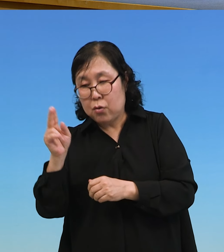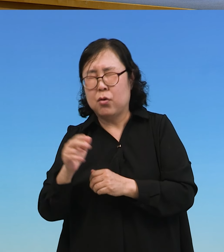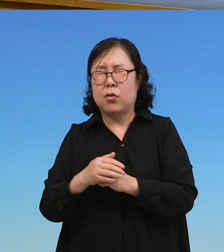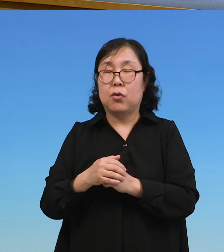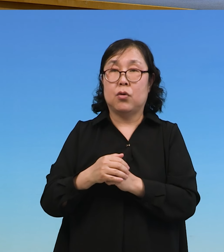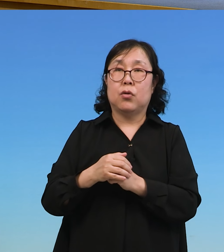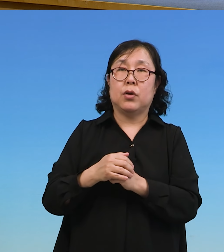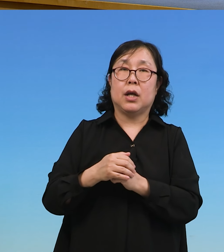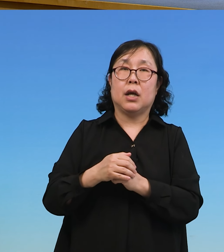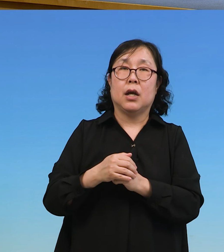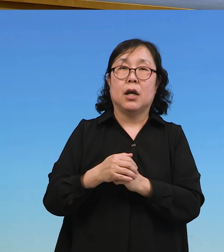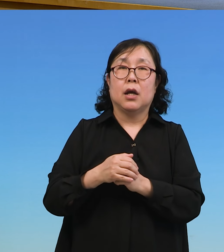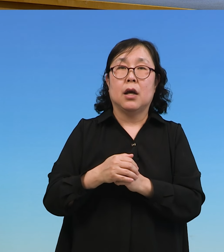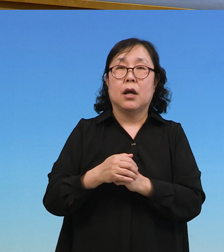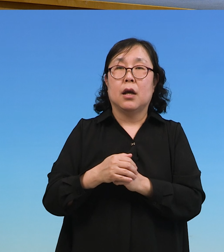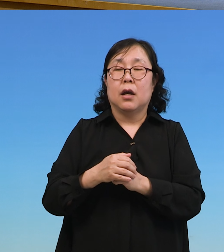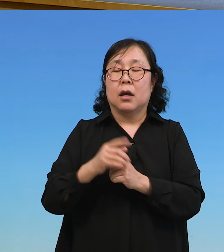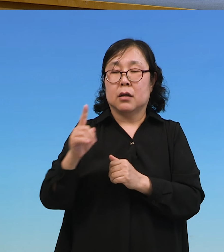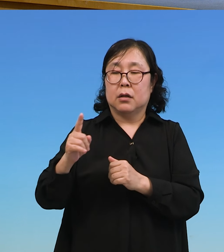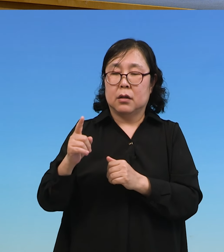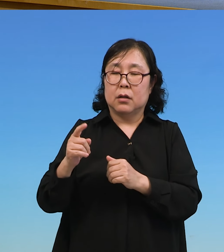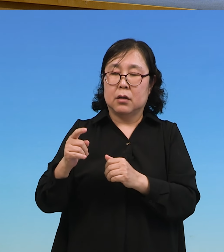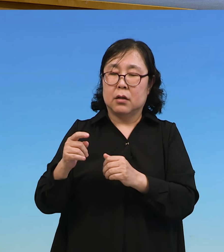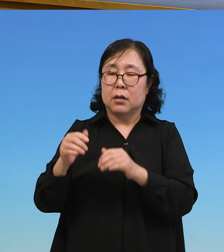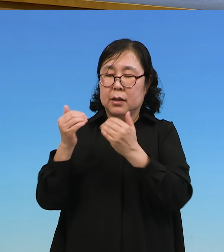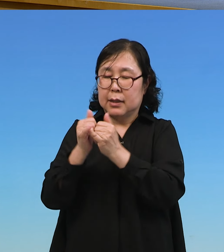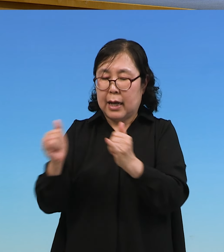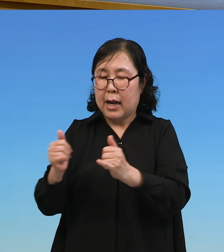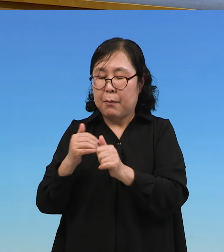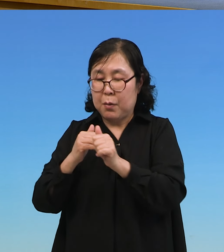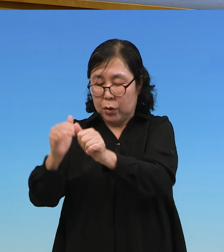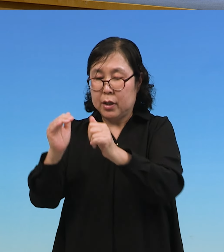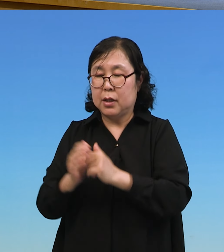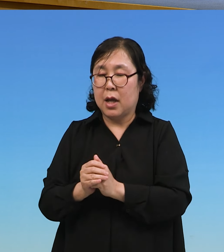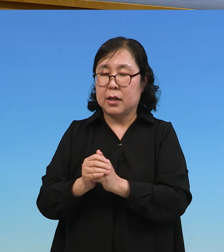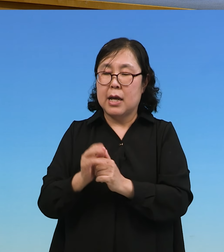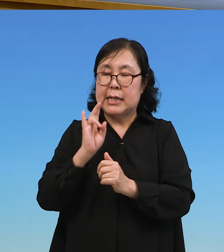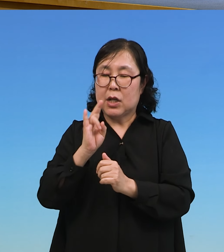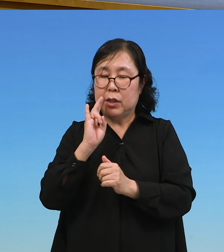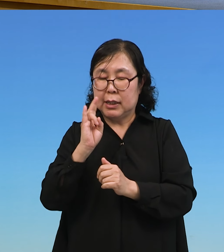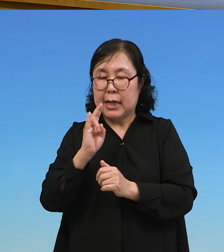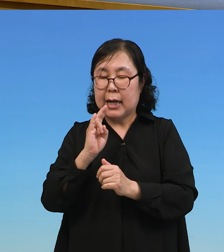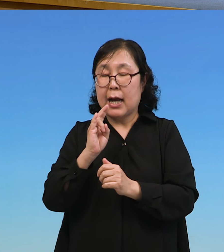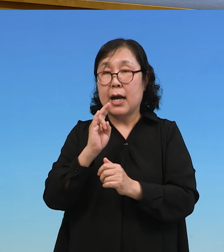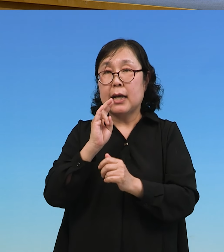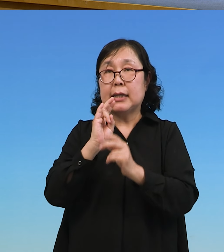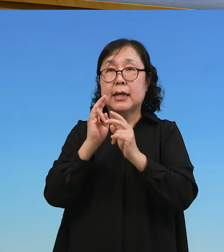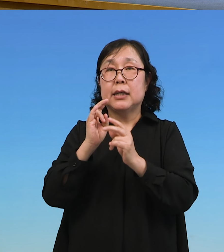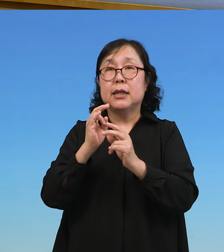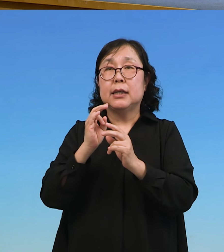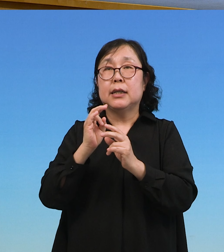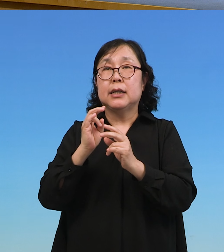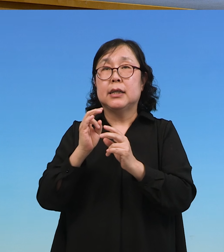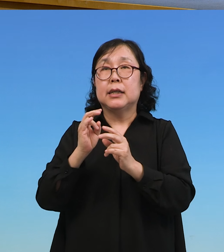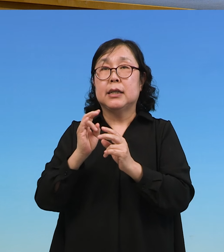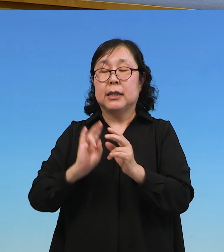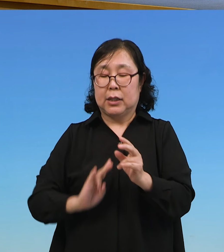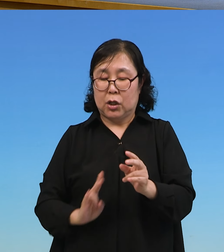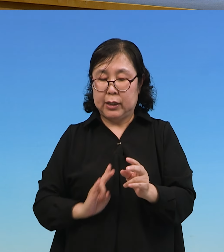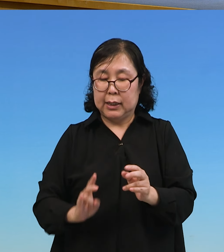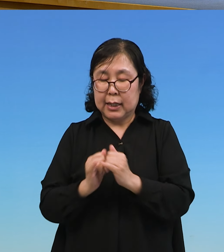선지자 무리가 예언하는 것과 사무엘이 그들의 수령으로 선 것을 볼 때에, 그 다음 보세요. 하나님의